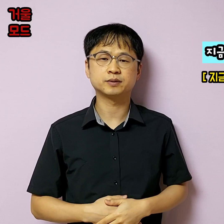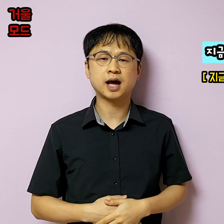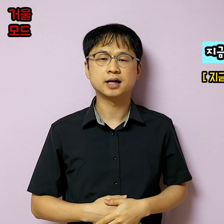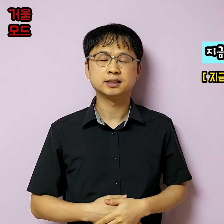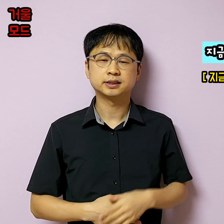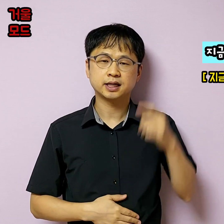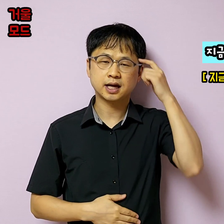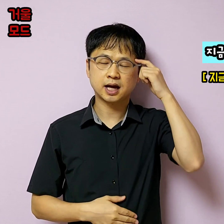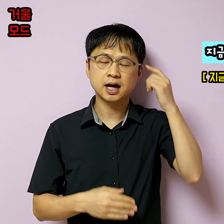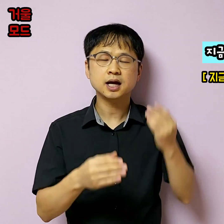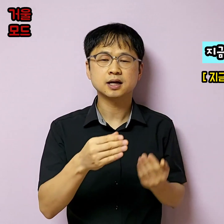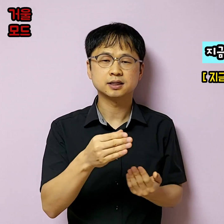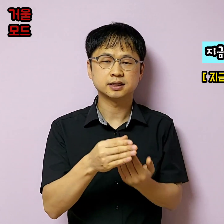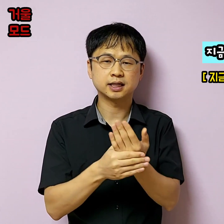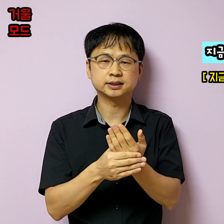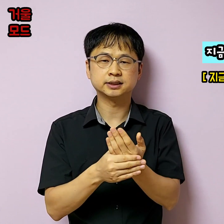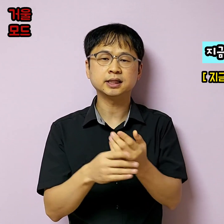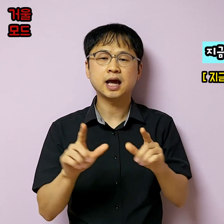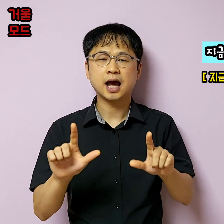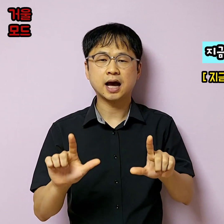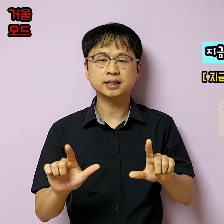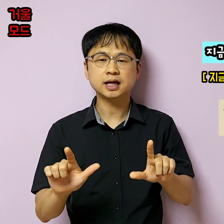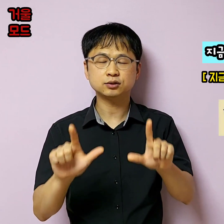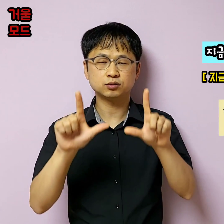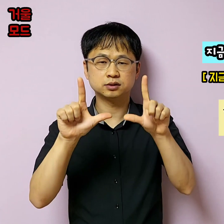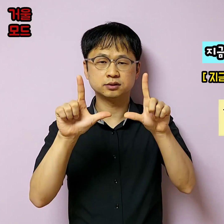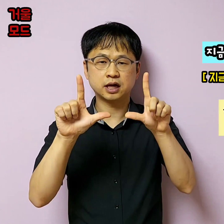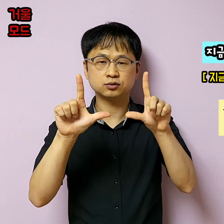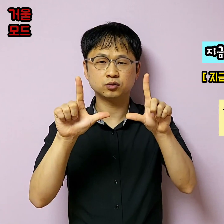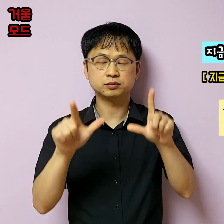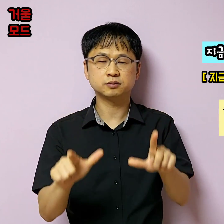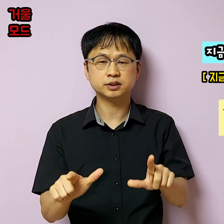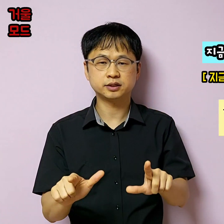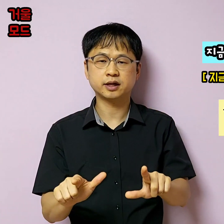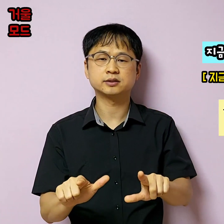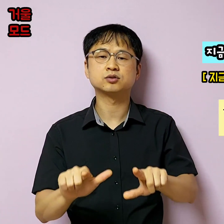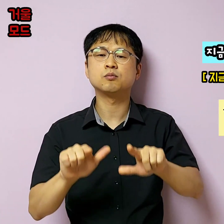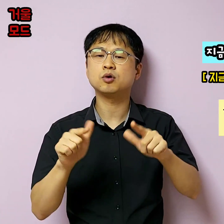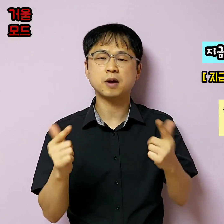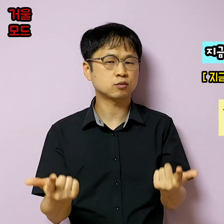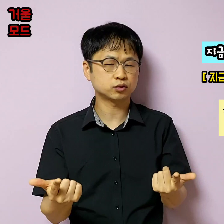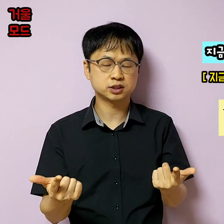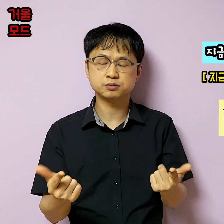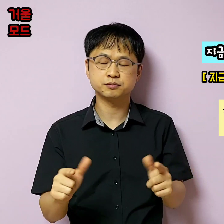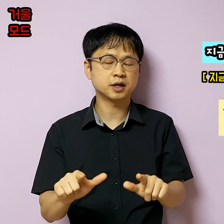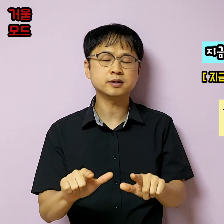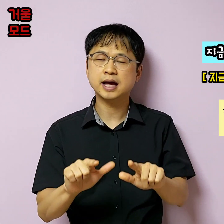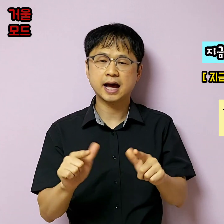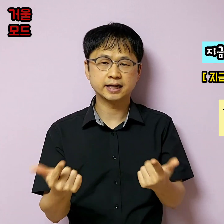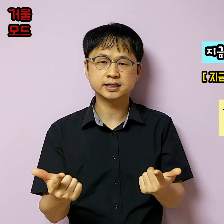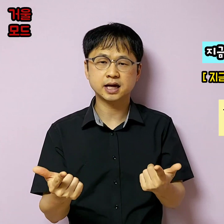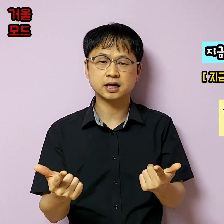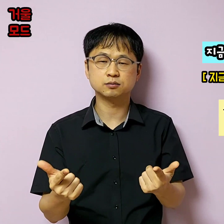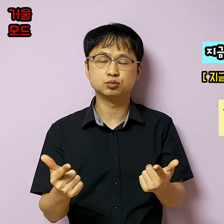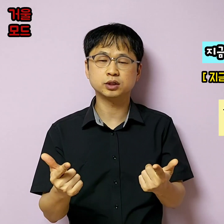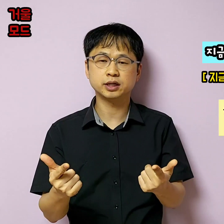없다. 생각나지 아니다 소는 양손 엄지검지를 이렇게 해서 손목을 밖으로 뒤집으면 아니다라는 부정의